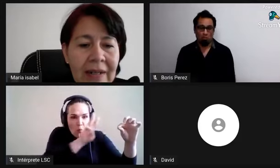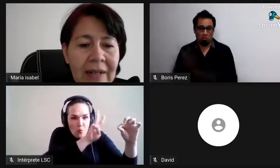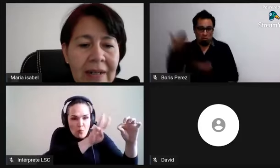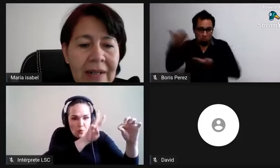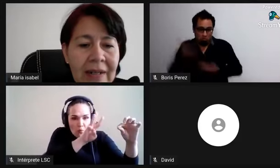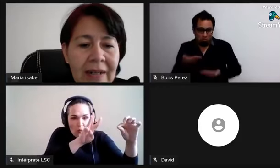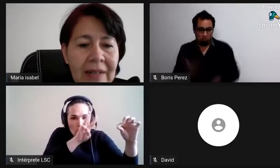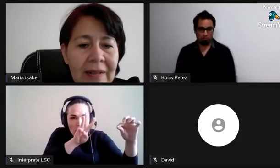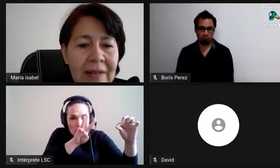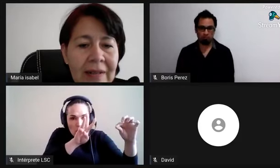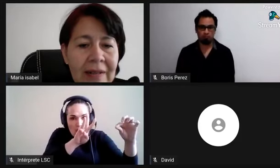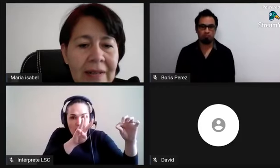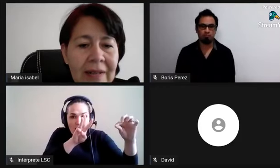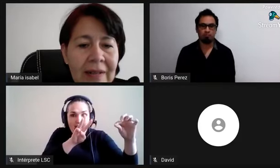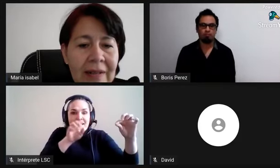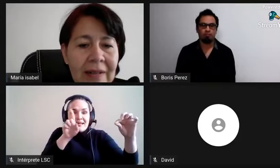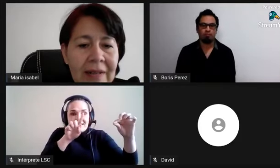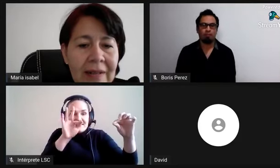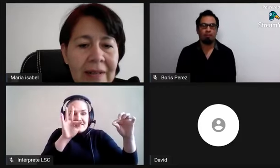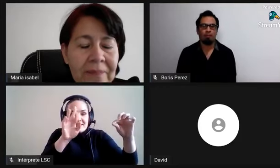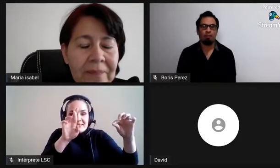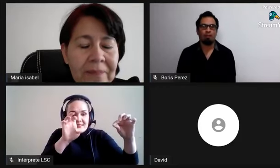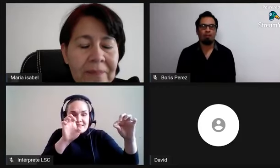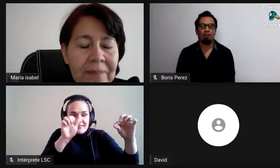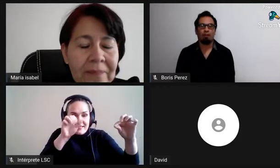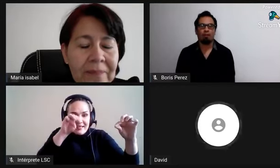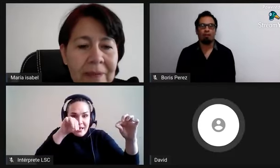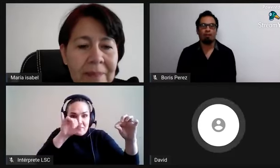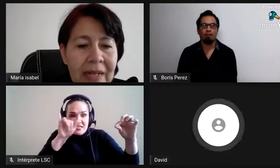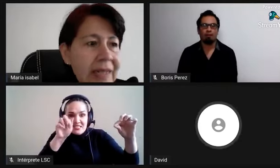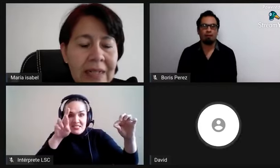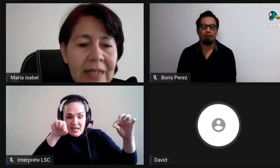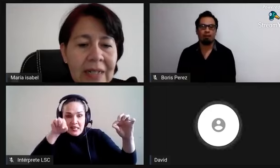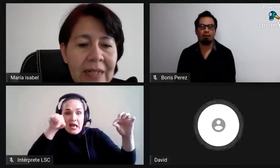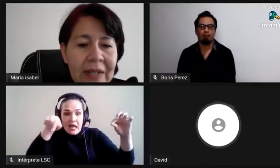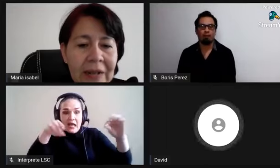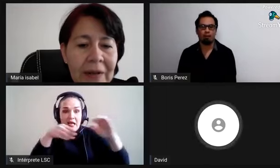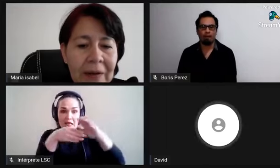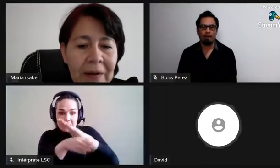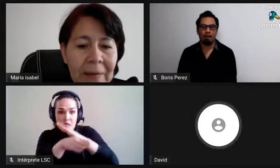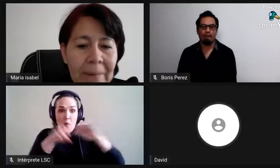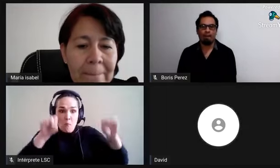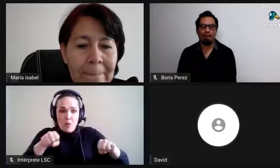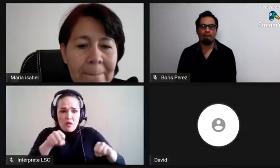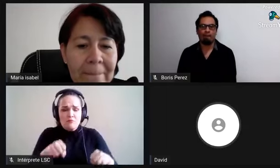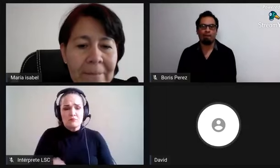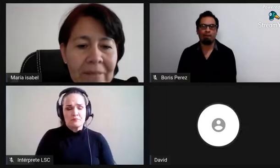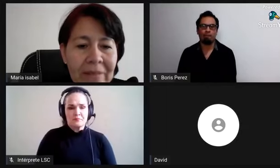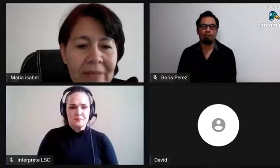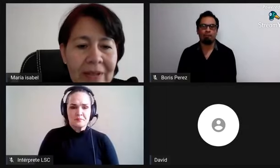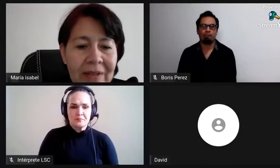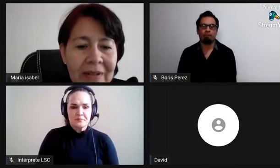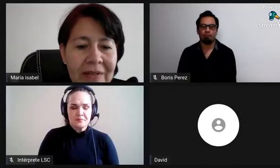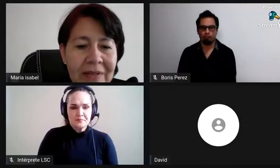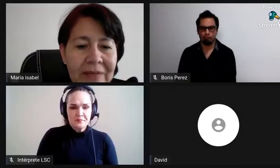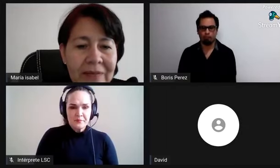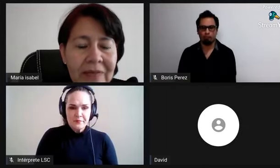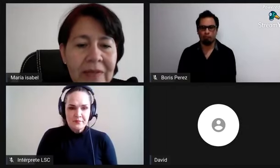poderle eh, Sí, claro que sí. permitir que entre a la Pregunta, pantalla. dice el profe Boris.